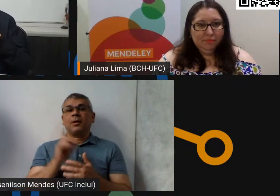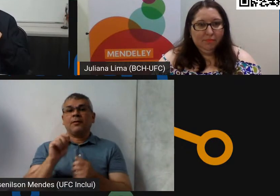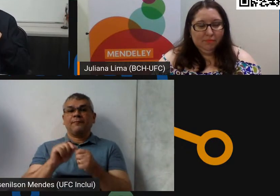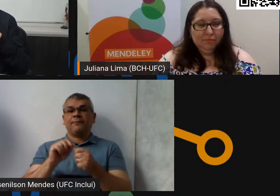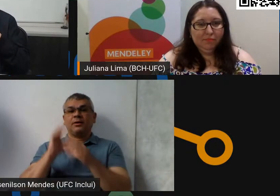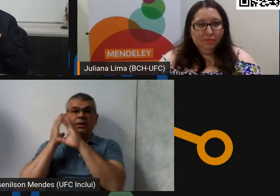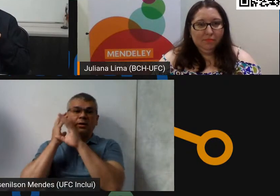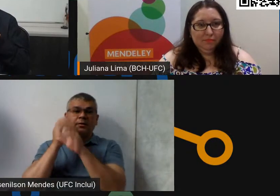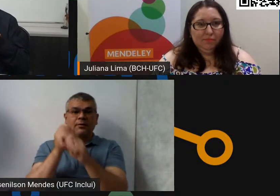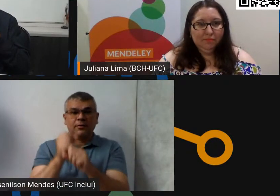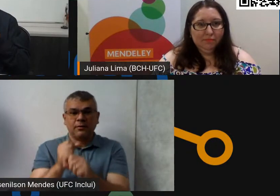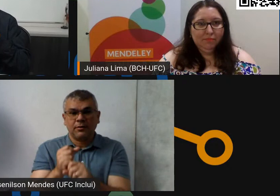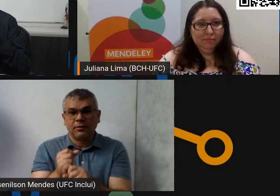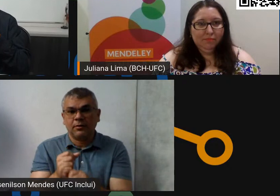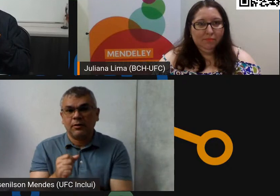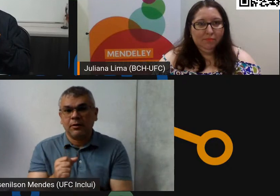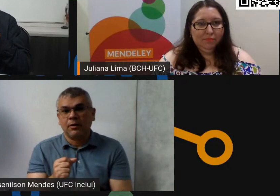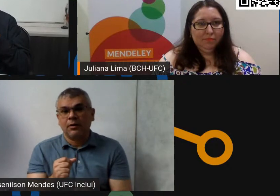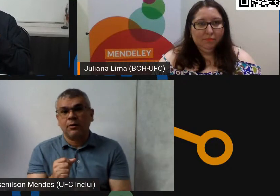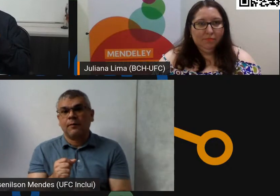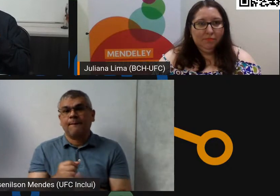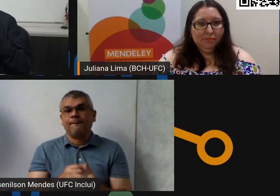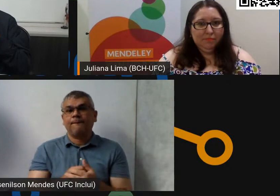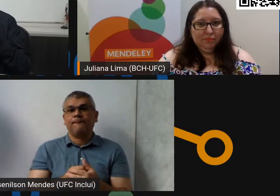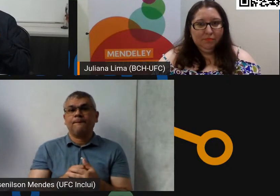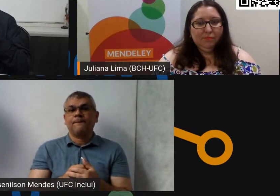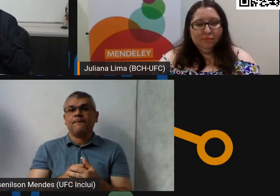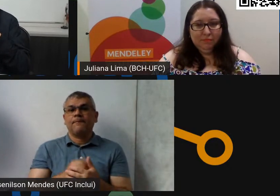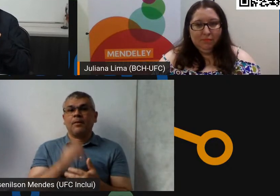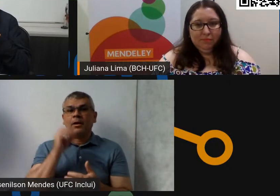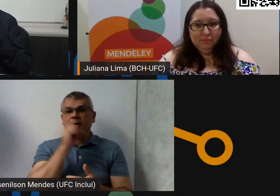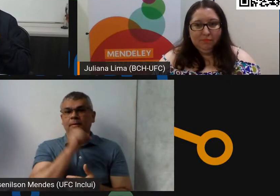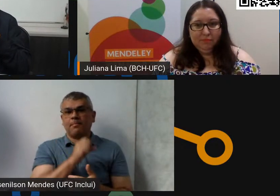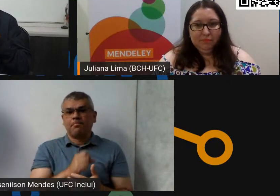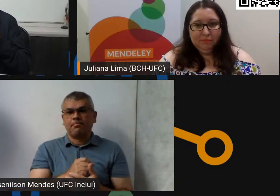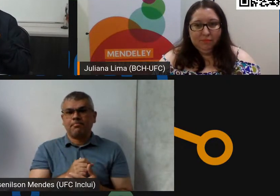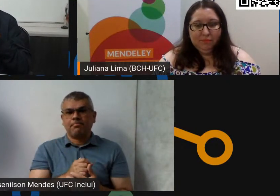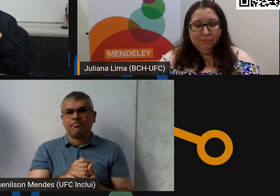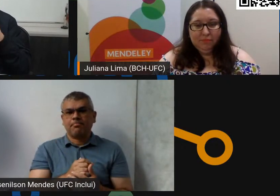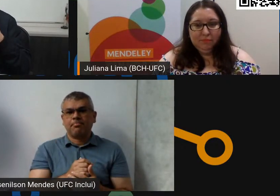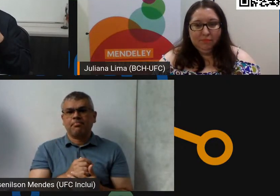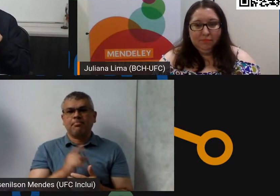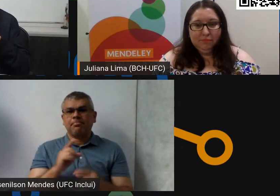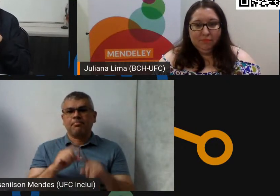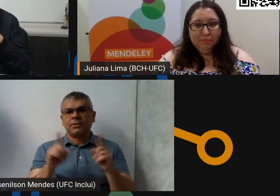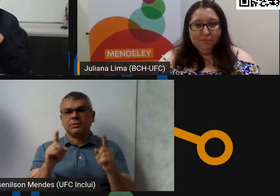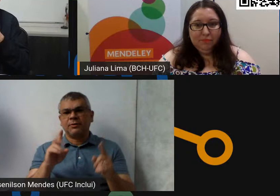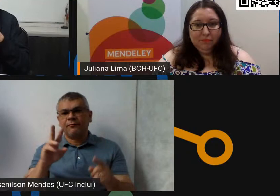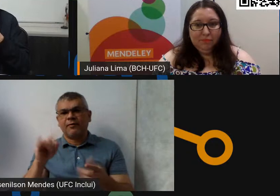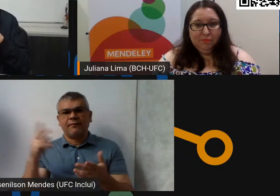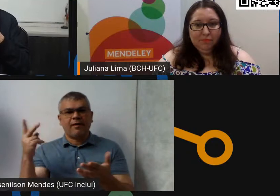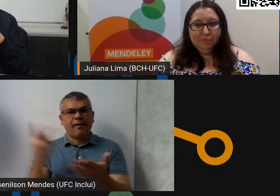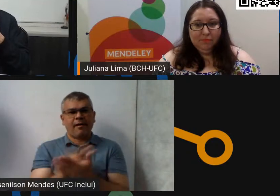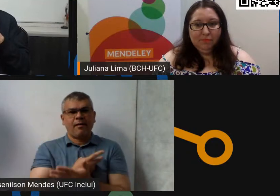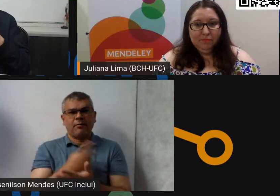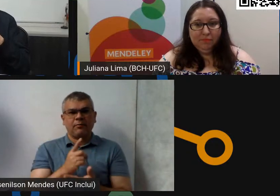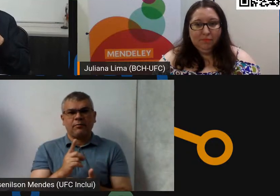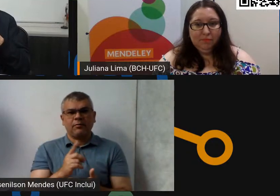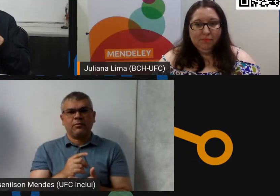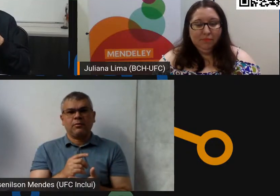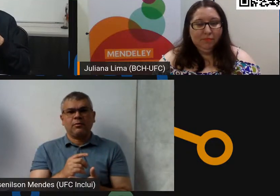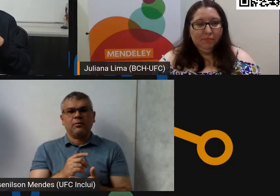que ele tem muito a perder se ele fizer uma revisão fraca. Então, ele não vai fazer. Ele não vai ignorar um trabalho que não pode